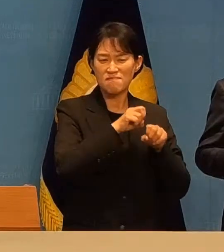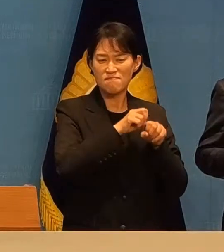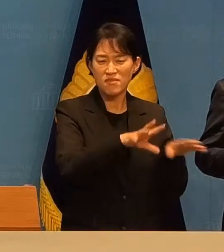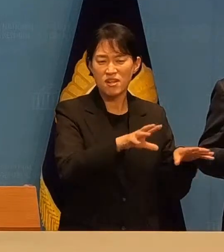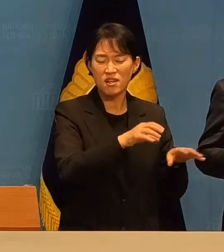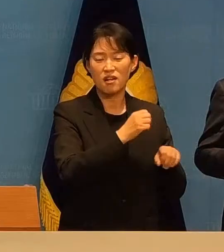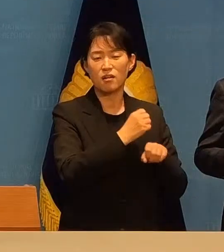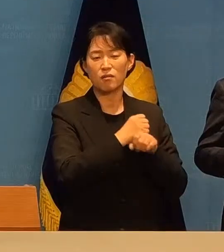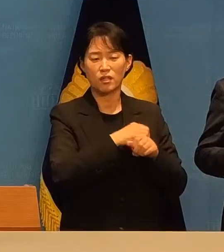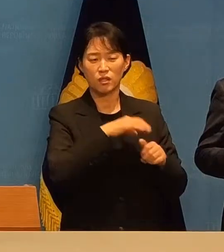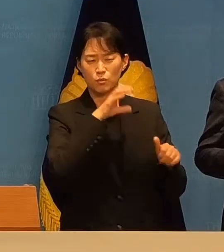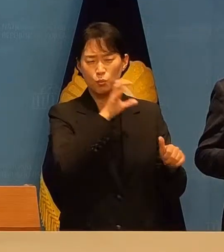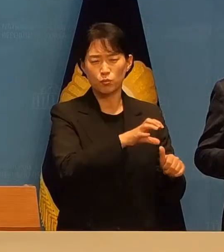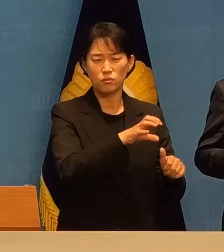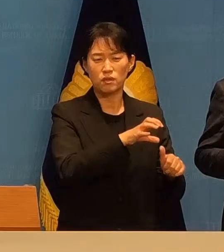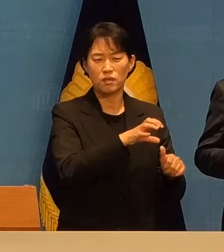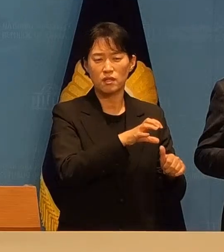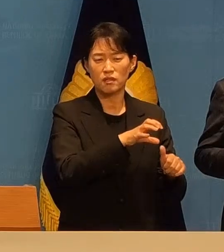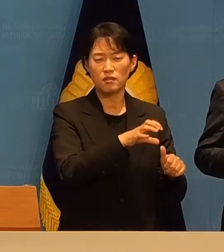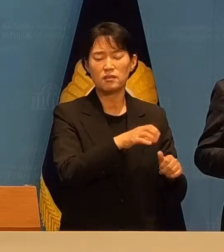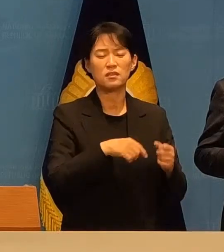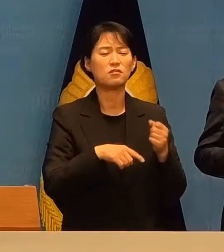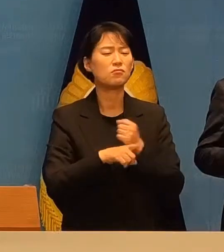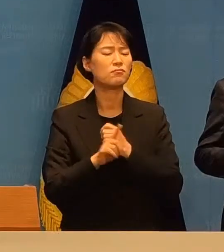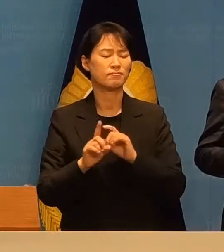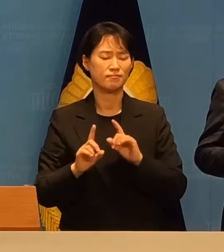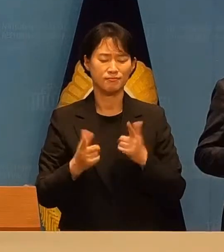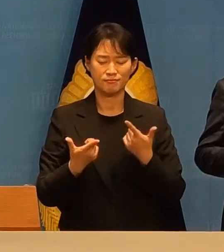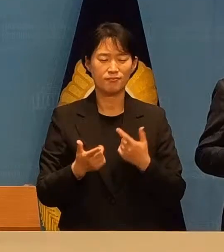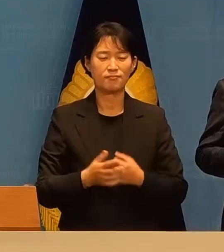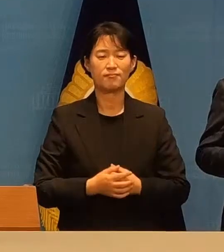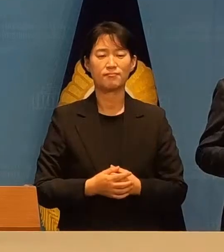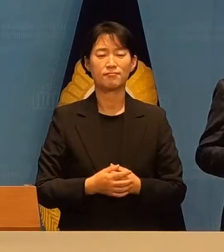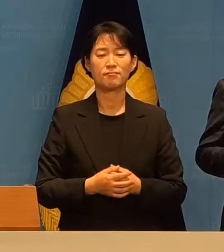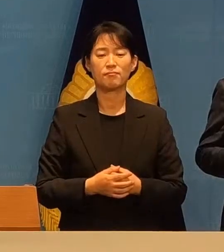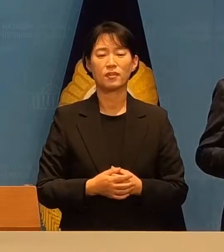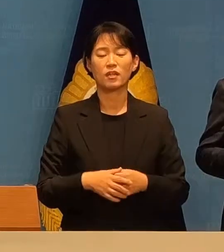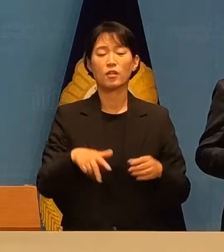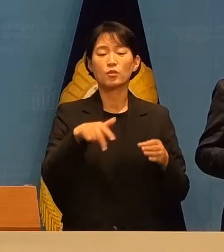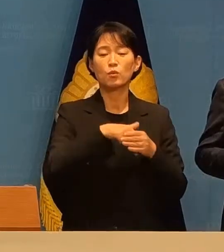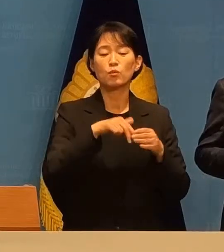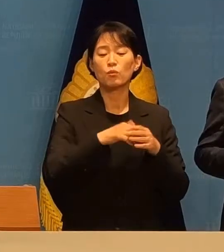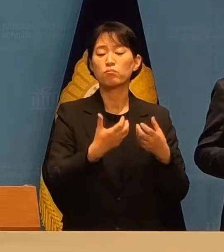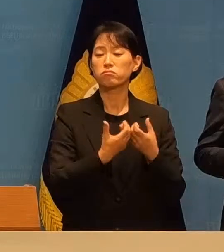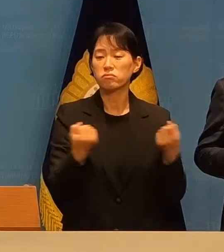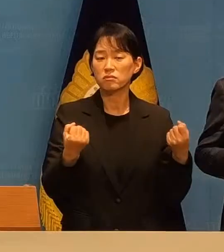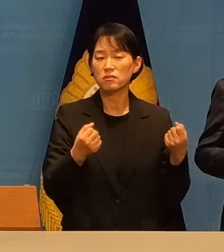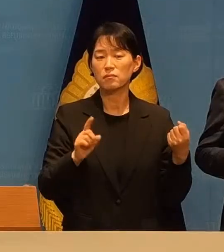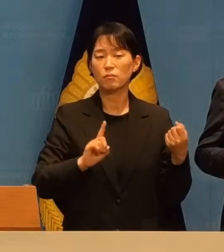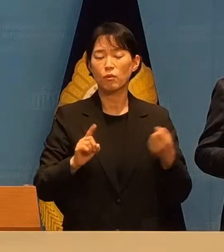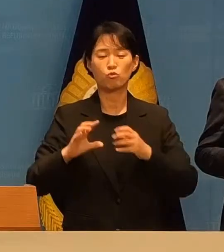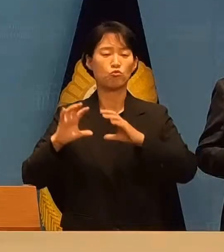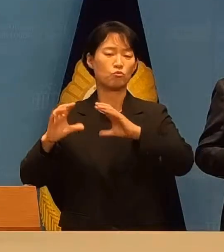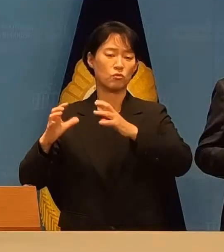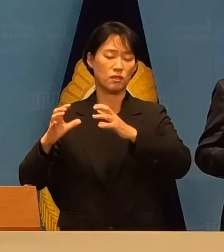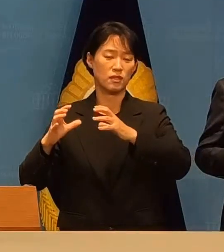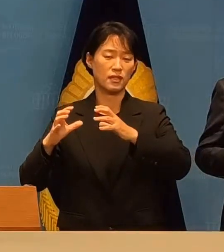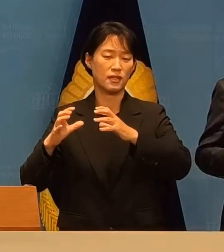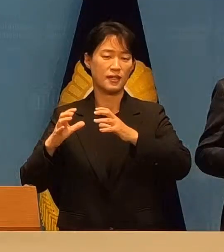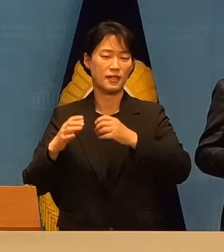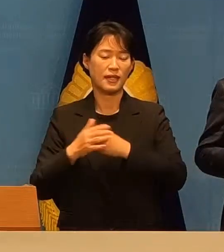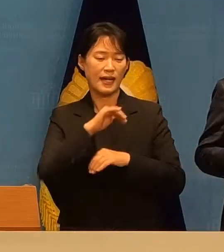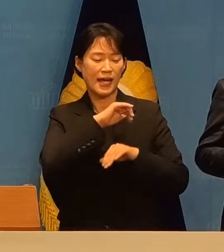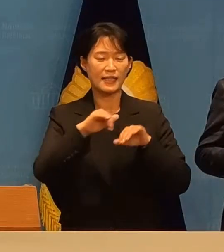해산하거나 통제하기 위한 근거는 아닙니다. 종교 분리는 국가의